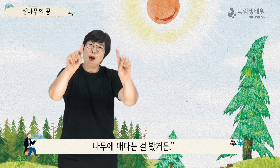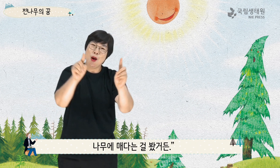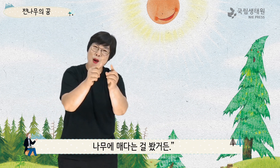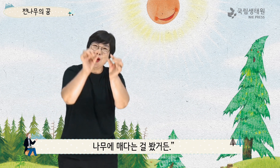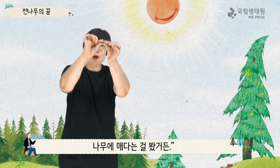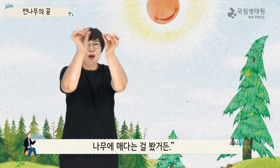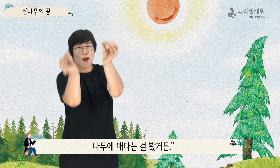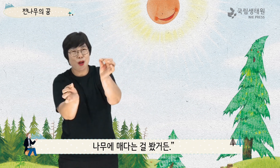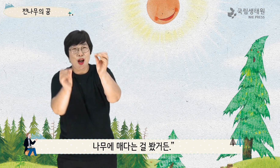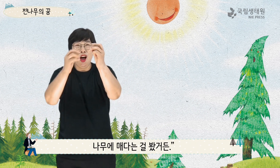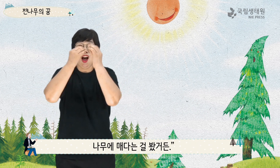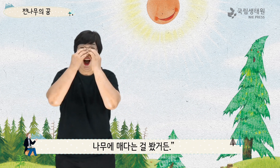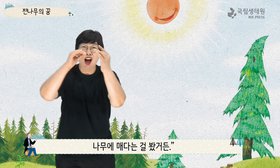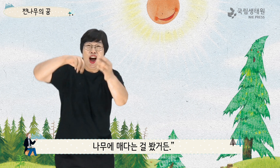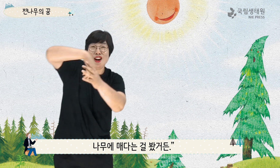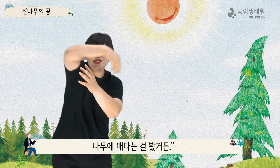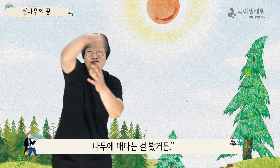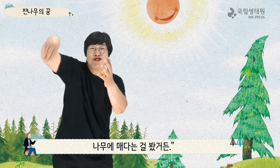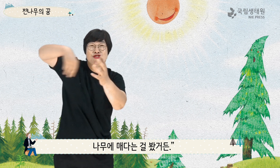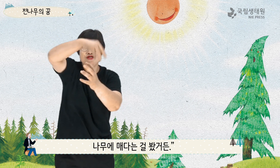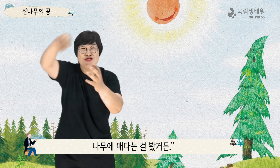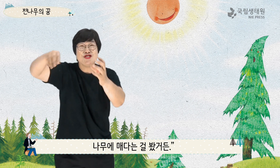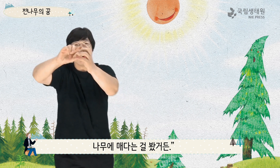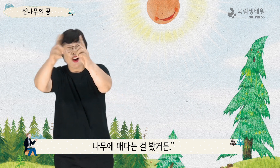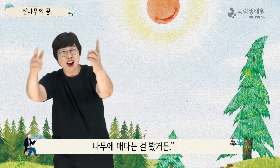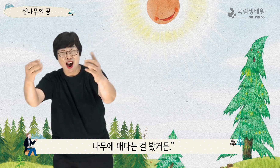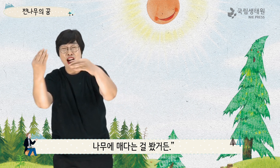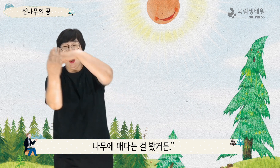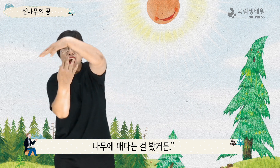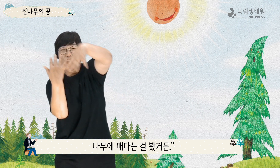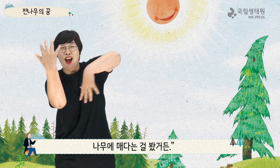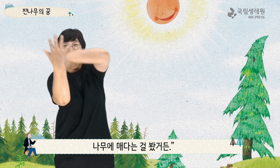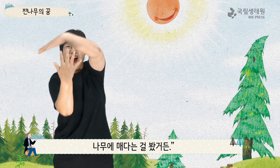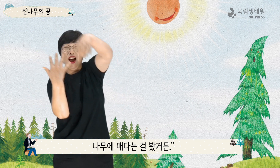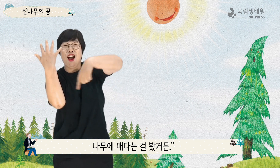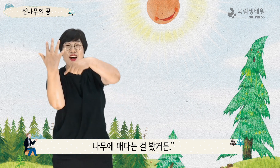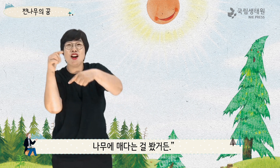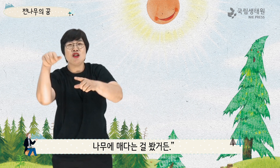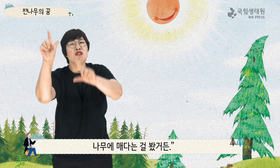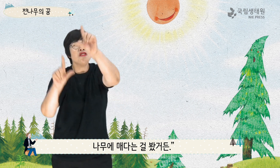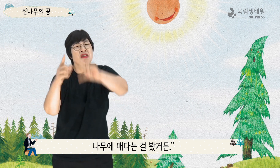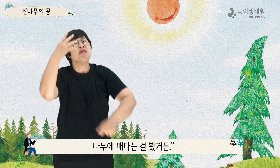나무에 매다는 걸 봤거든.